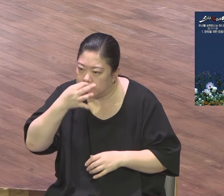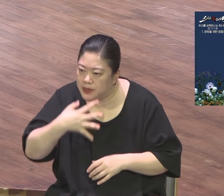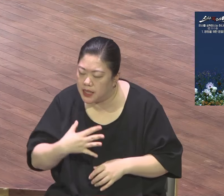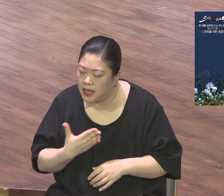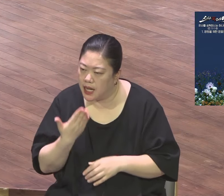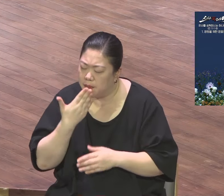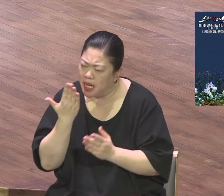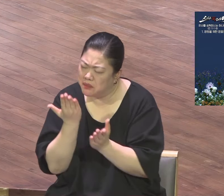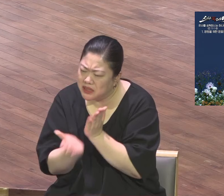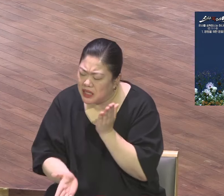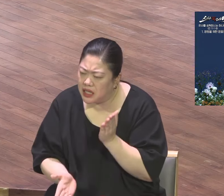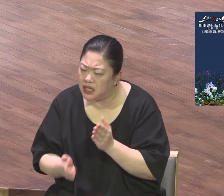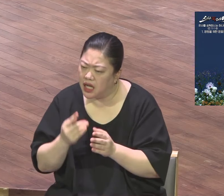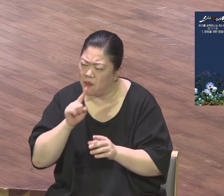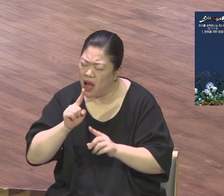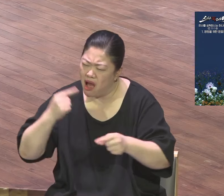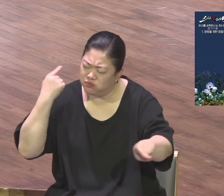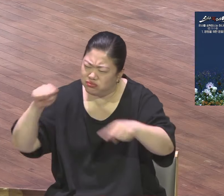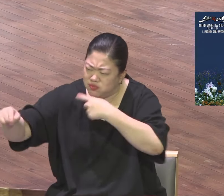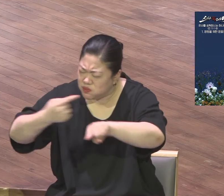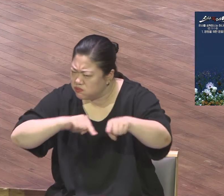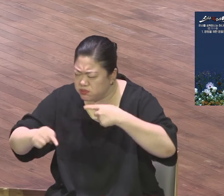차원이 다르지요.